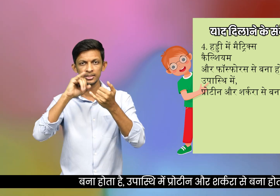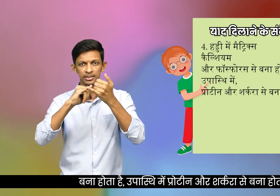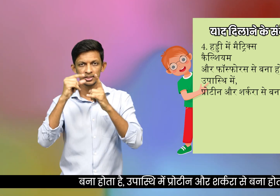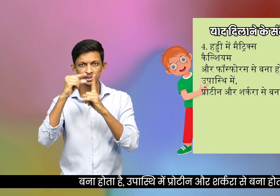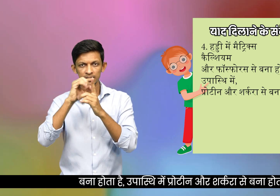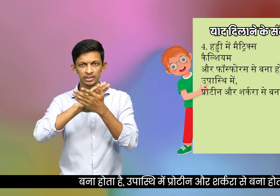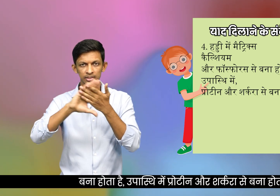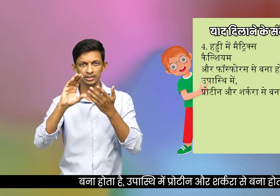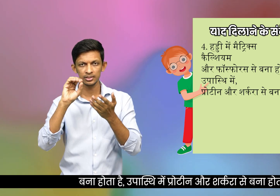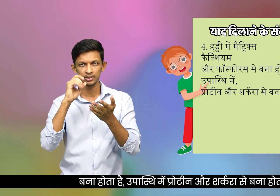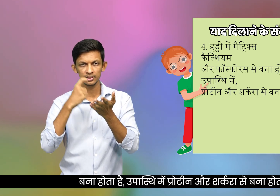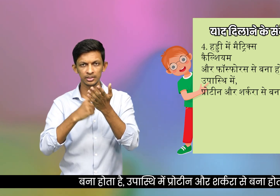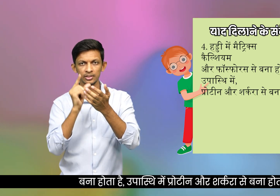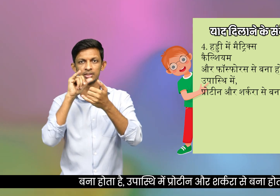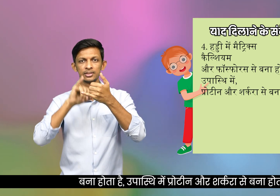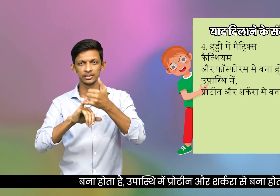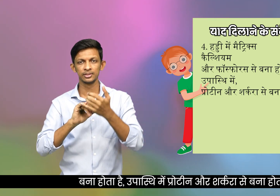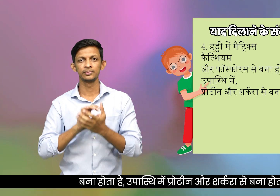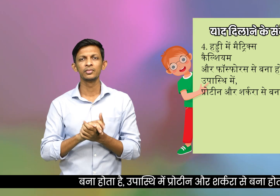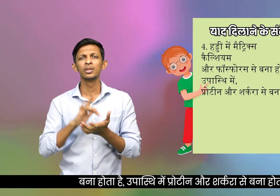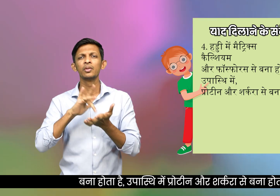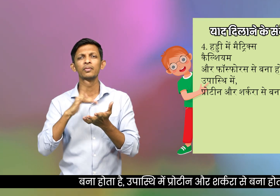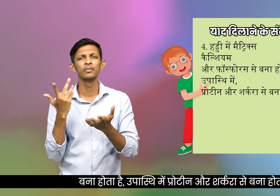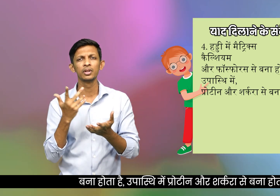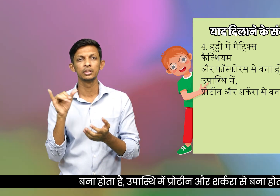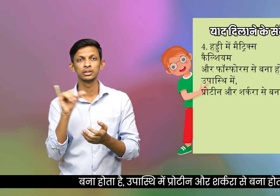और शर्करा से बना होता है।